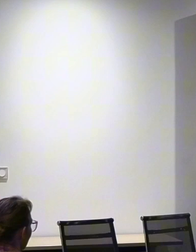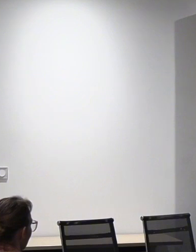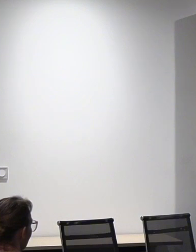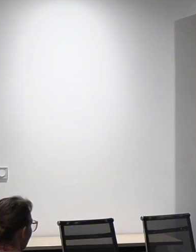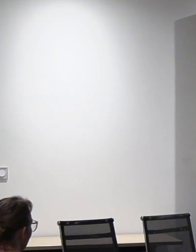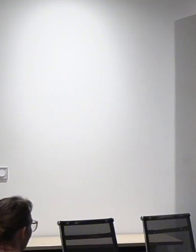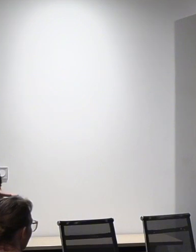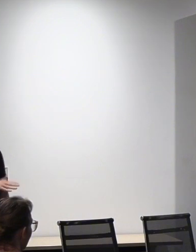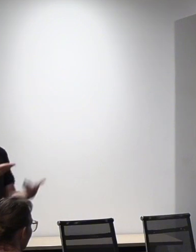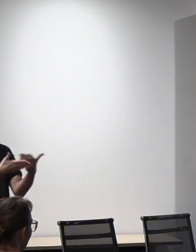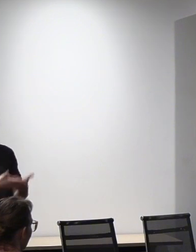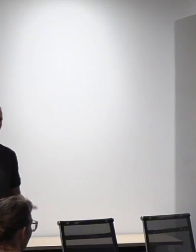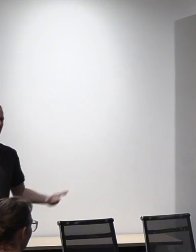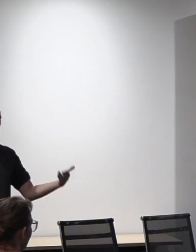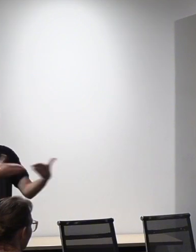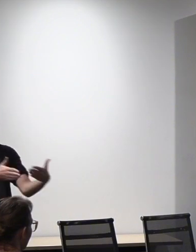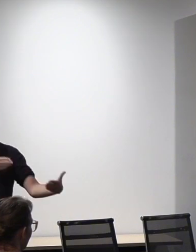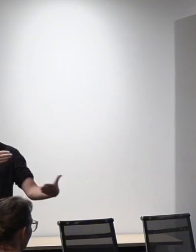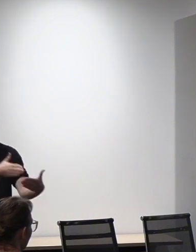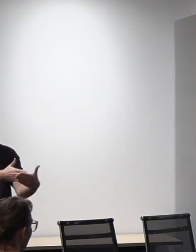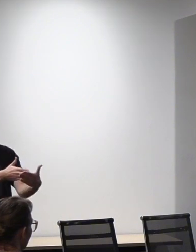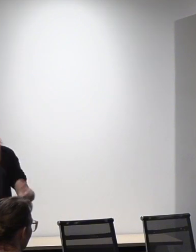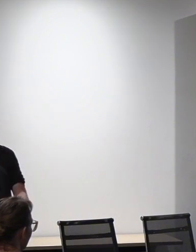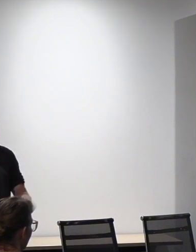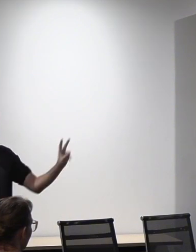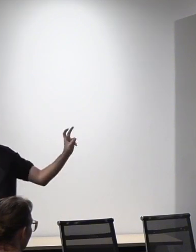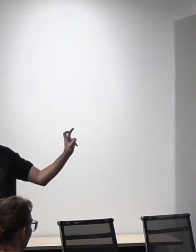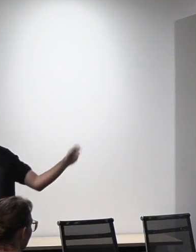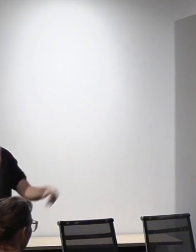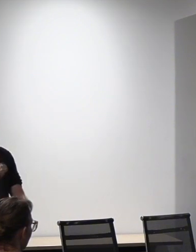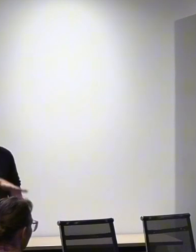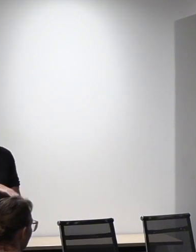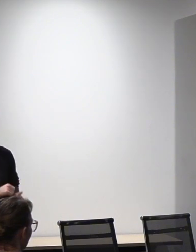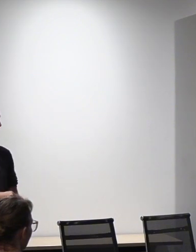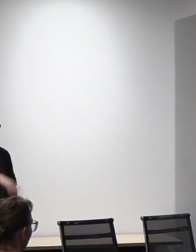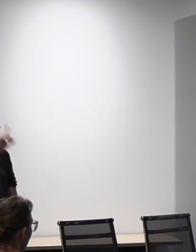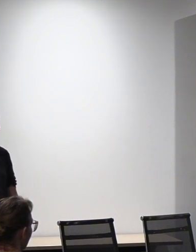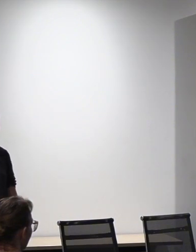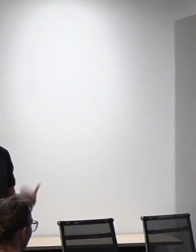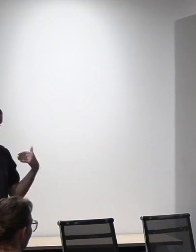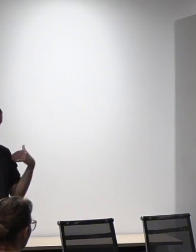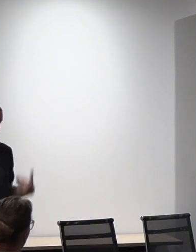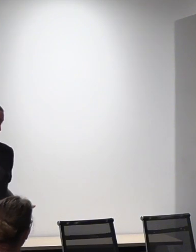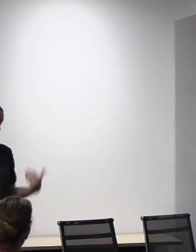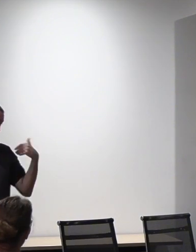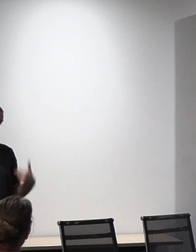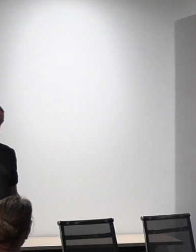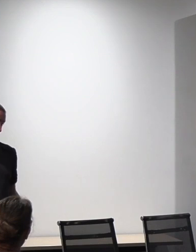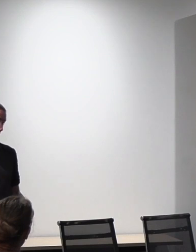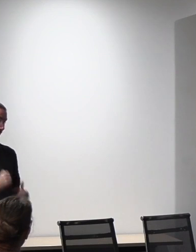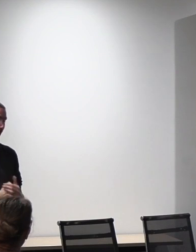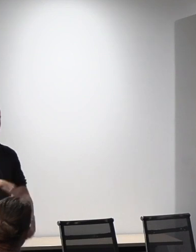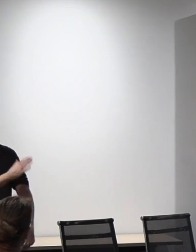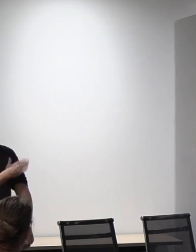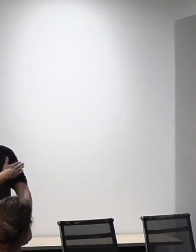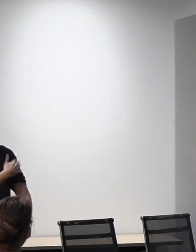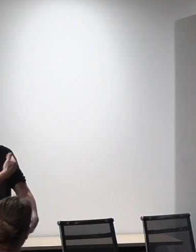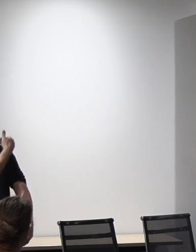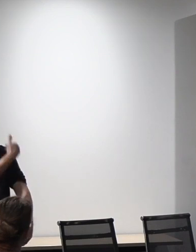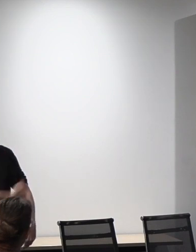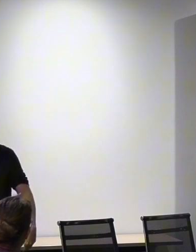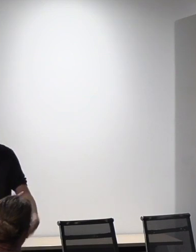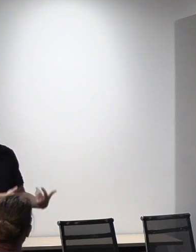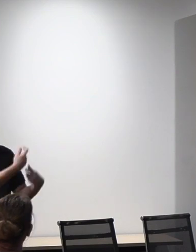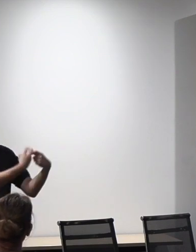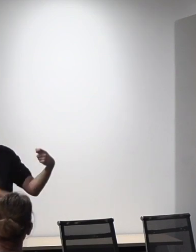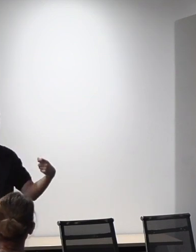mot situation de handicap, et je suis légitime pour vous en parler, puisque je suis moi-même handicapé. J'ai un bras gauche paralysé, j'ai un plexus